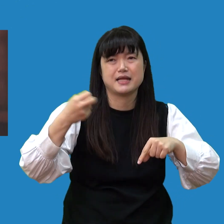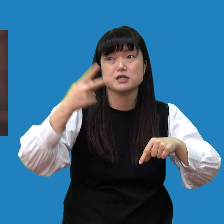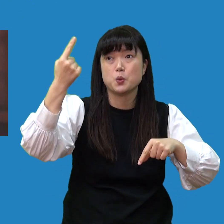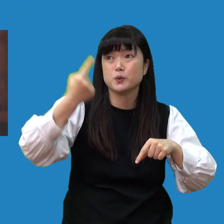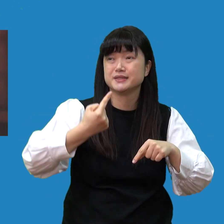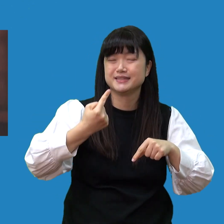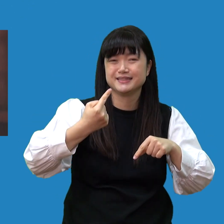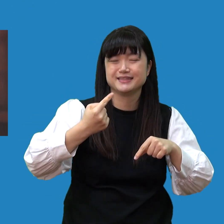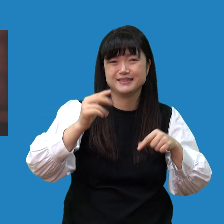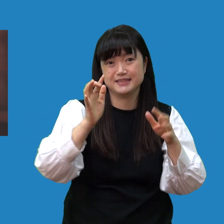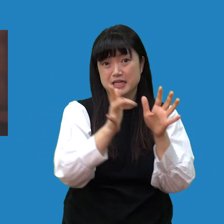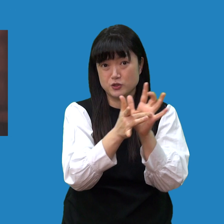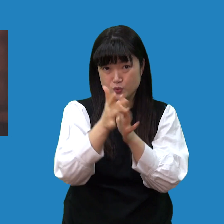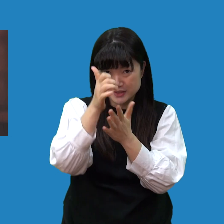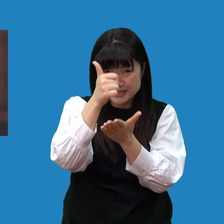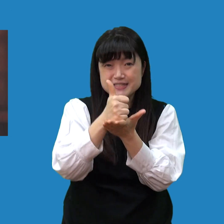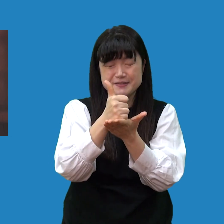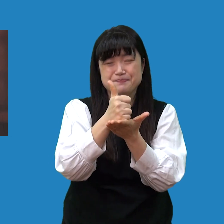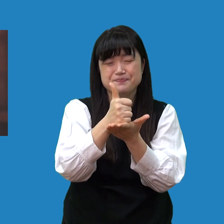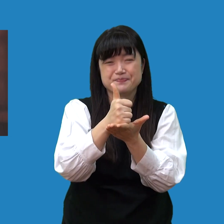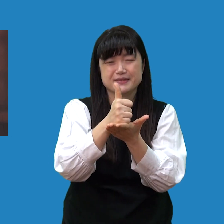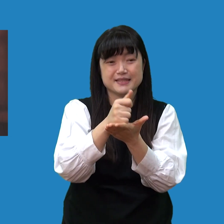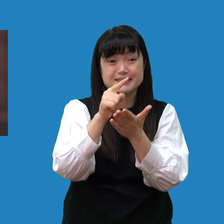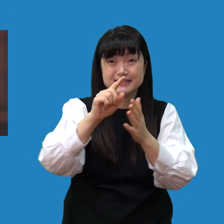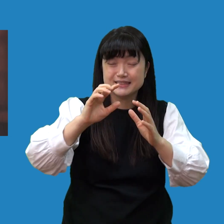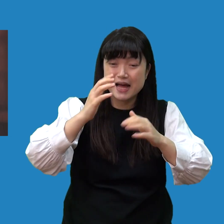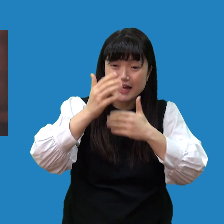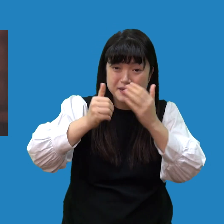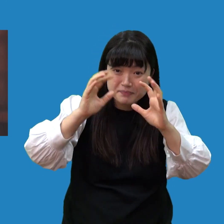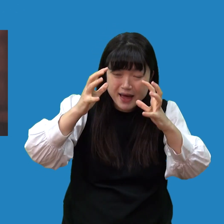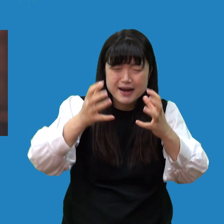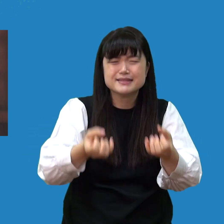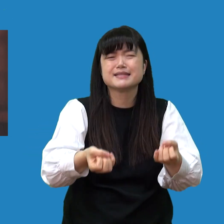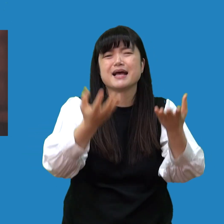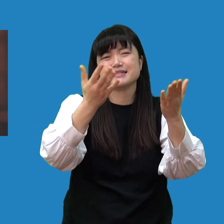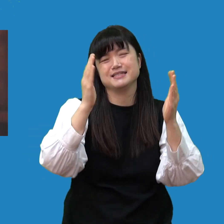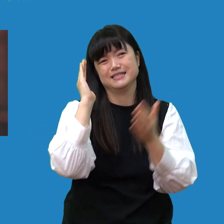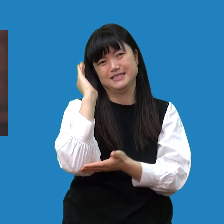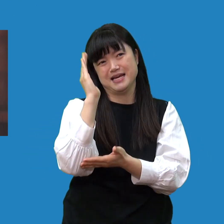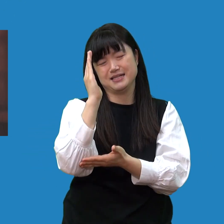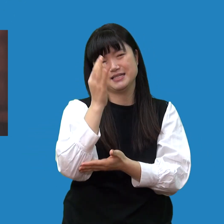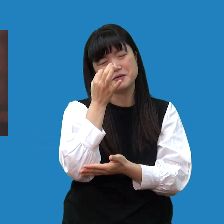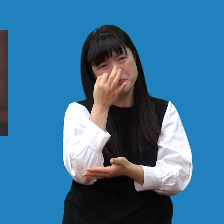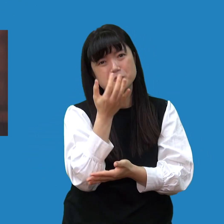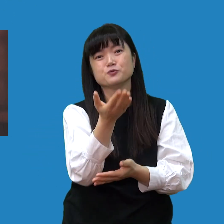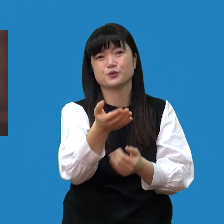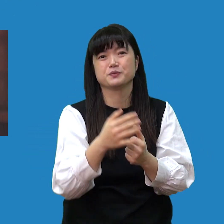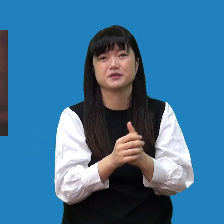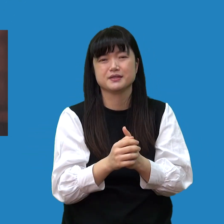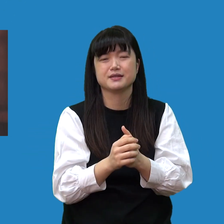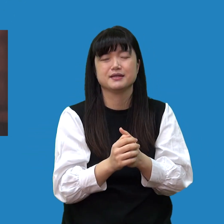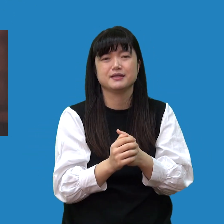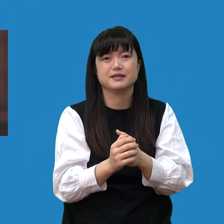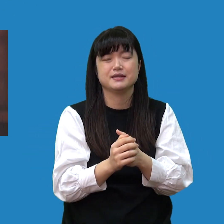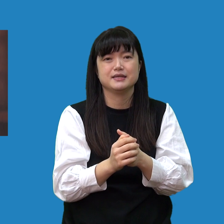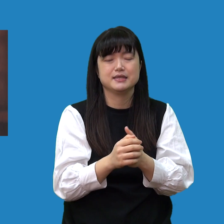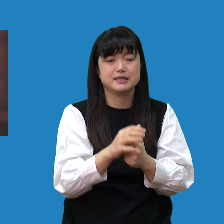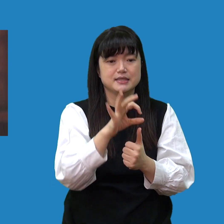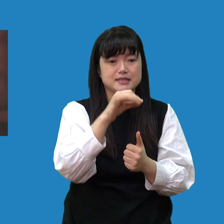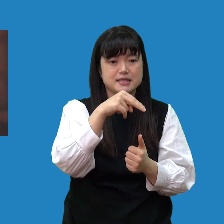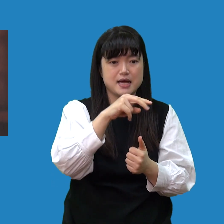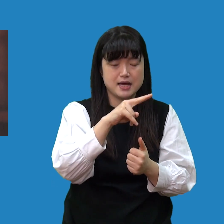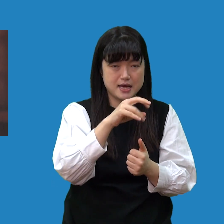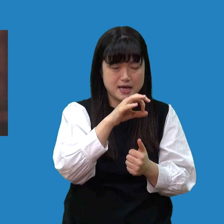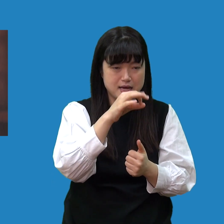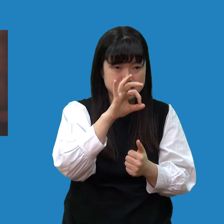시대, 그 나라의 잔치 이야기를 들려주고 있습니다. 자, 이제 이사야 25장